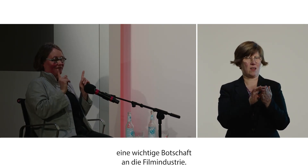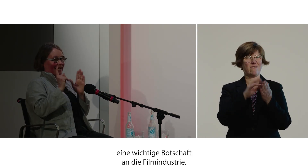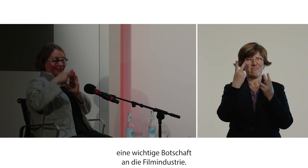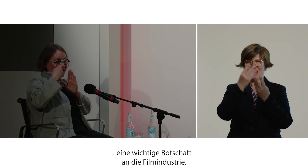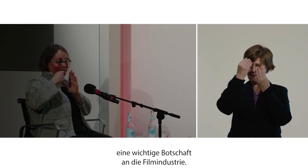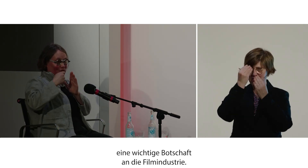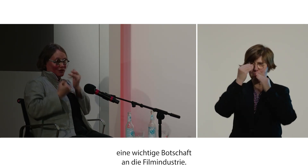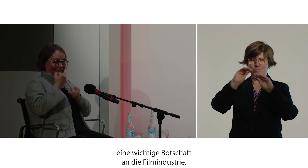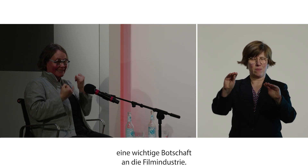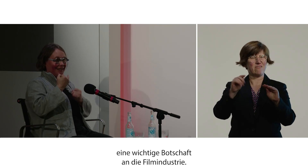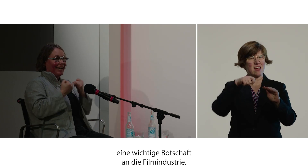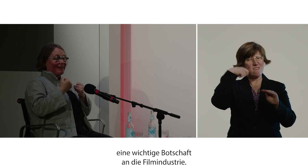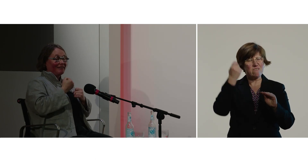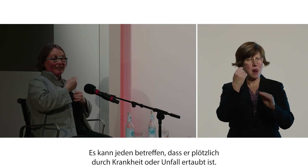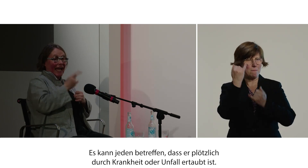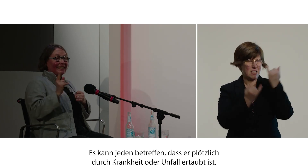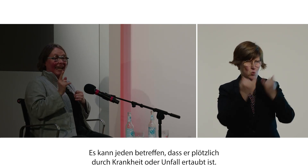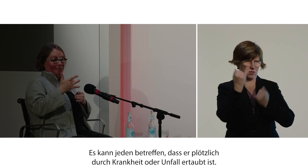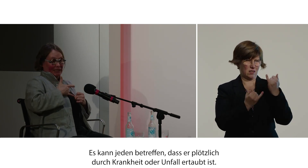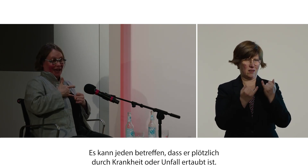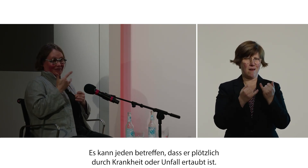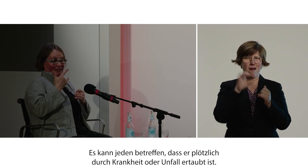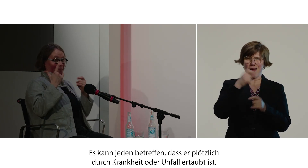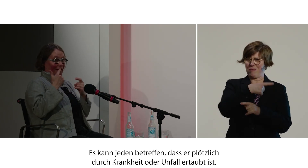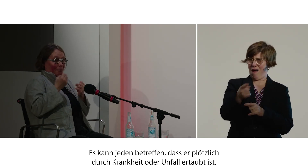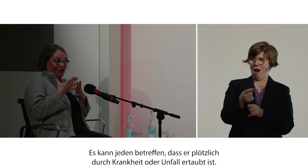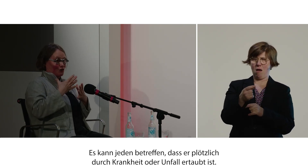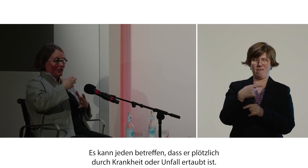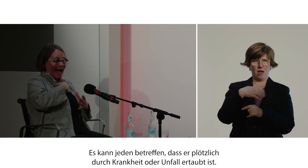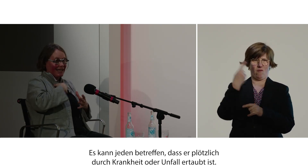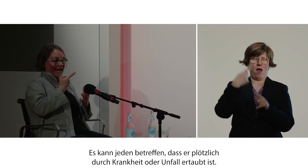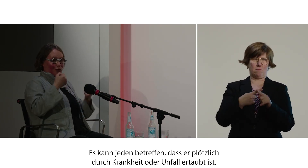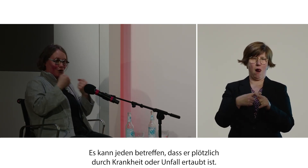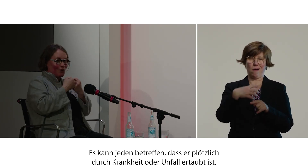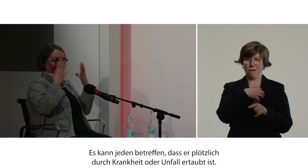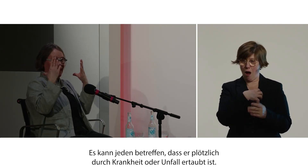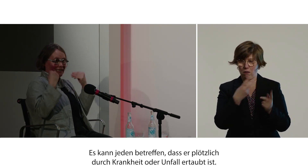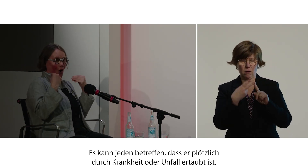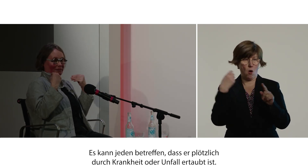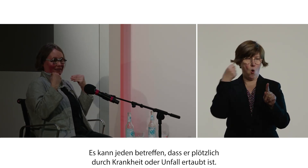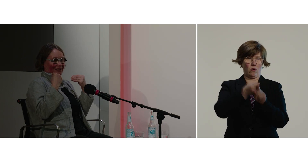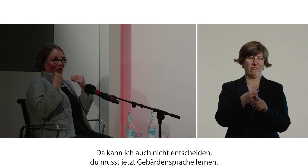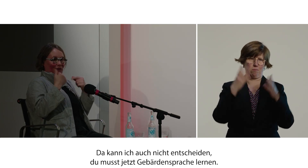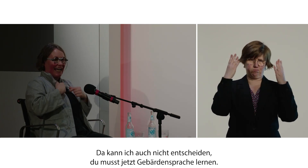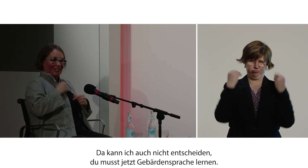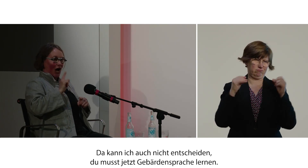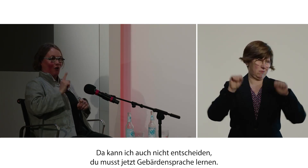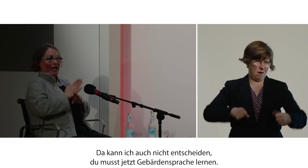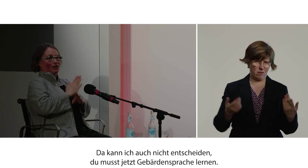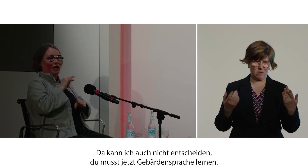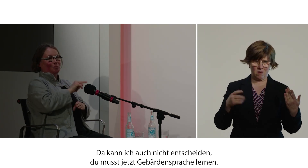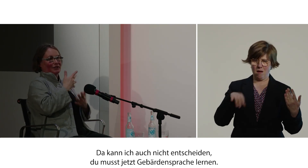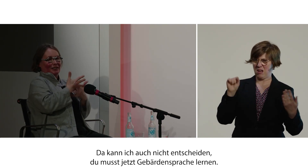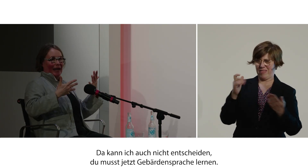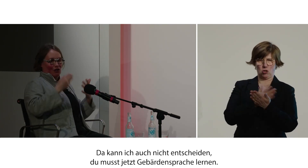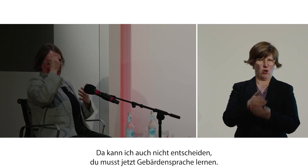Botschaft an die Filmindustrie. Weil es kann jedem betreffen, dass er mal plötzlich durch Krankheit oder durch Unfall ertaubt ist. Und dann kann ich ja auch